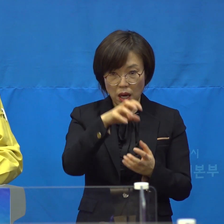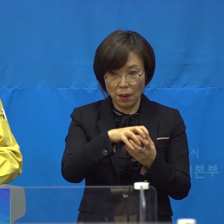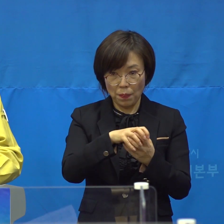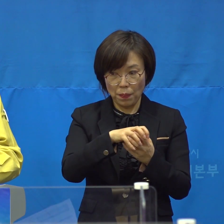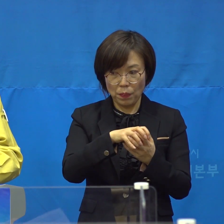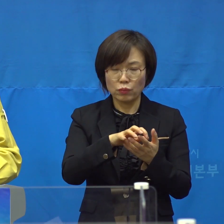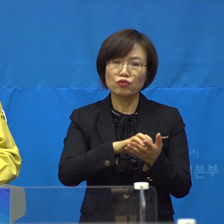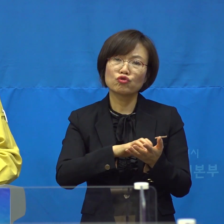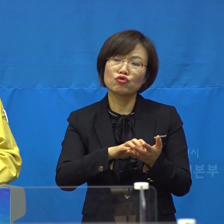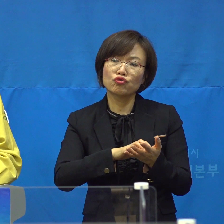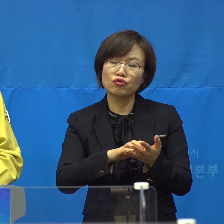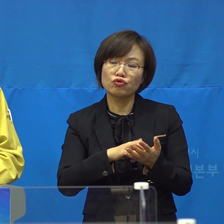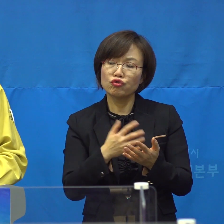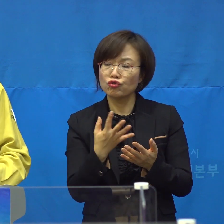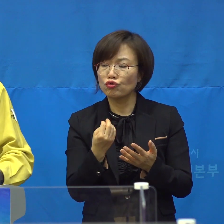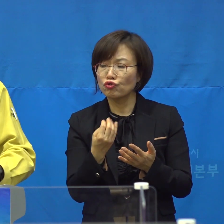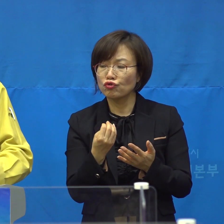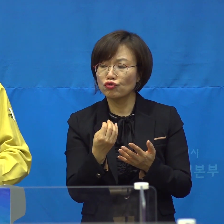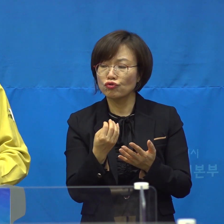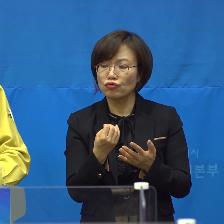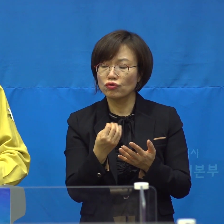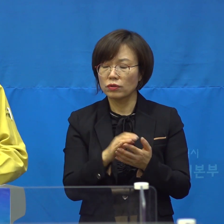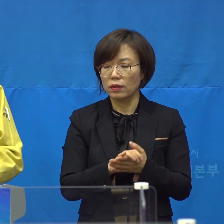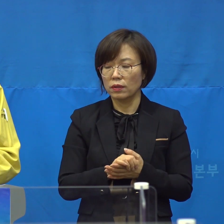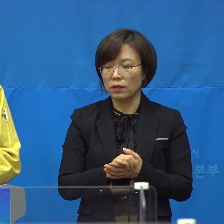전체 지금 몇 명이 있느냐 하면